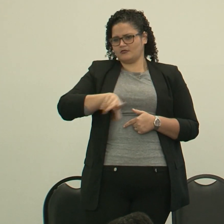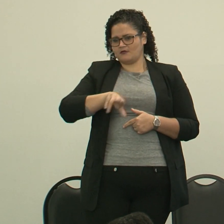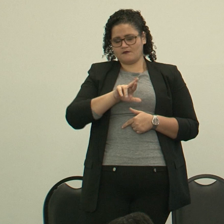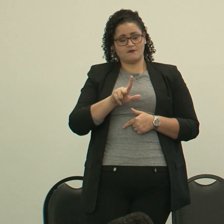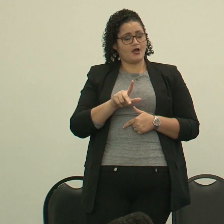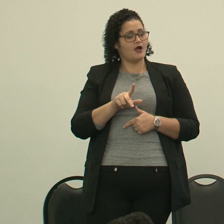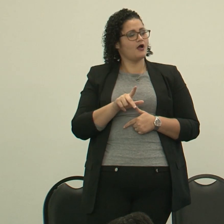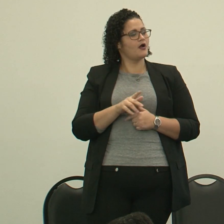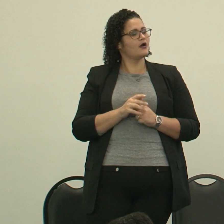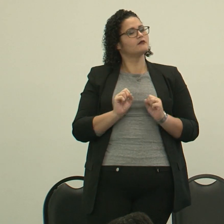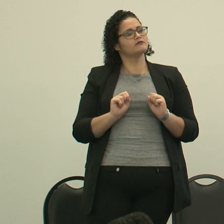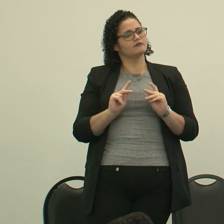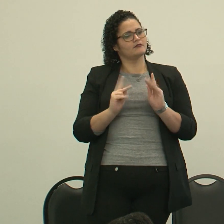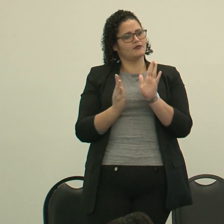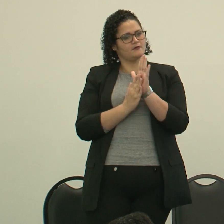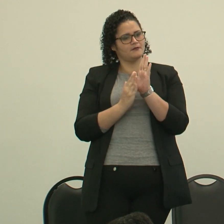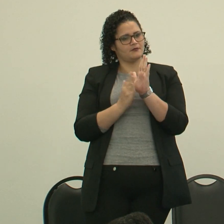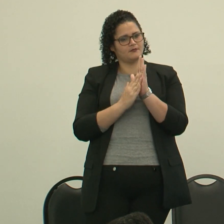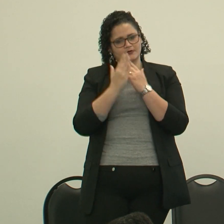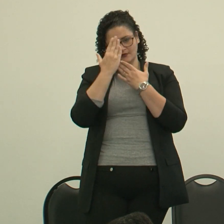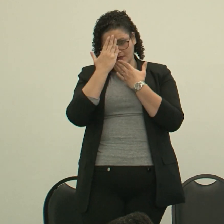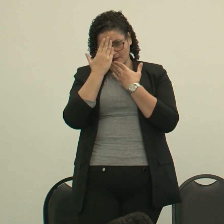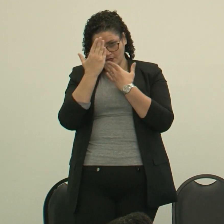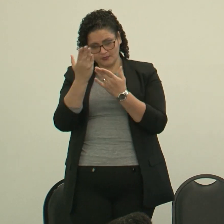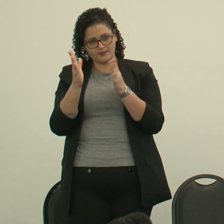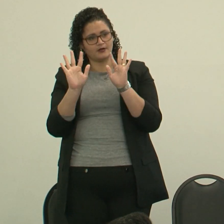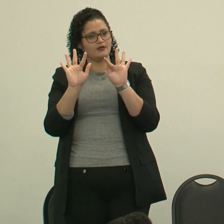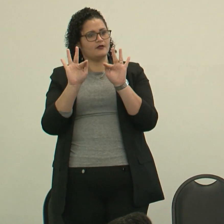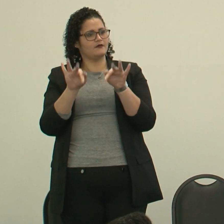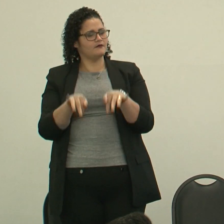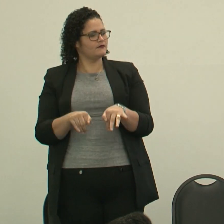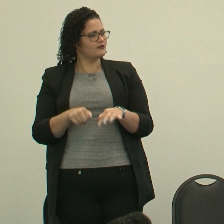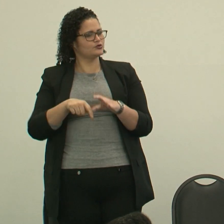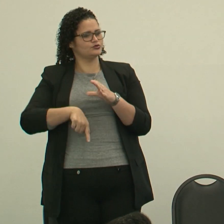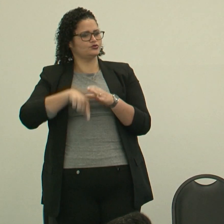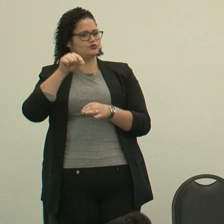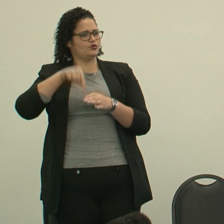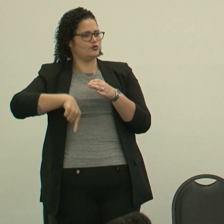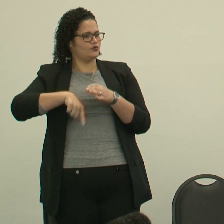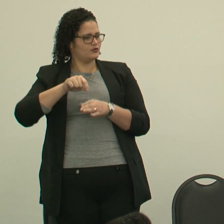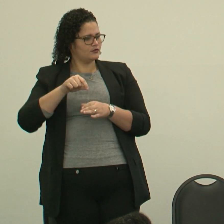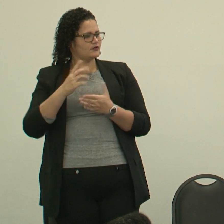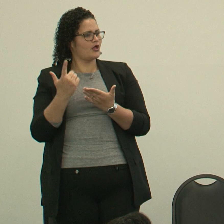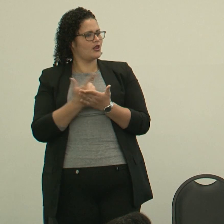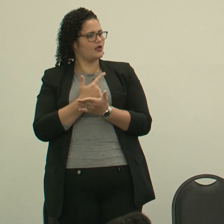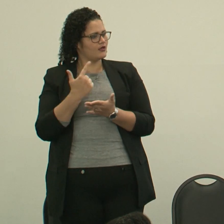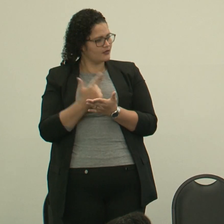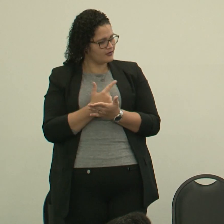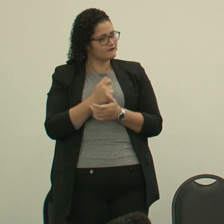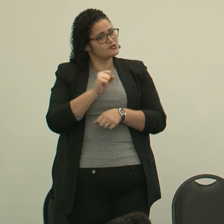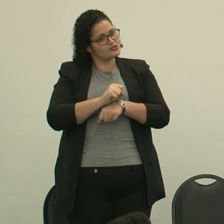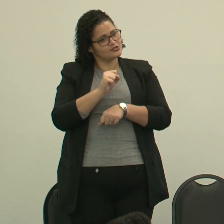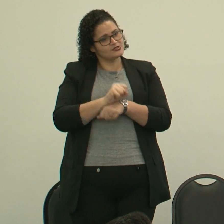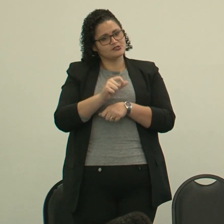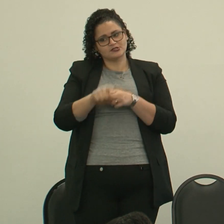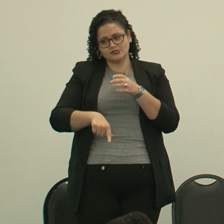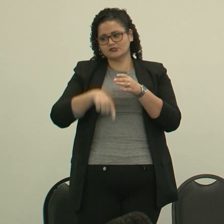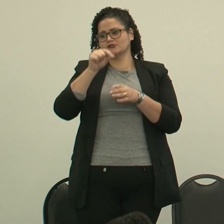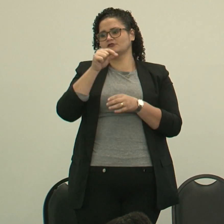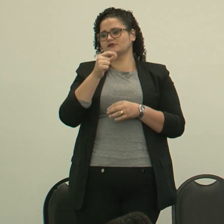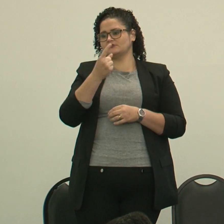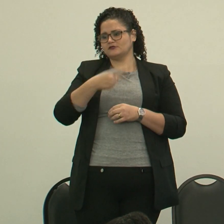Né? Então, essa foi a nossa proposta. E a gente vai finalizar fazendo o sorteio aí do livro. Espero que a pessoa que